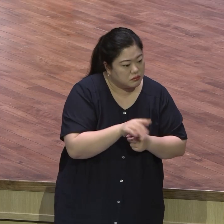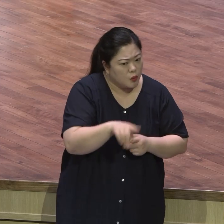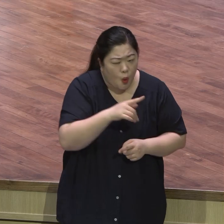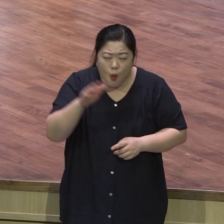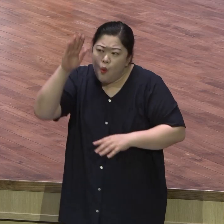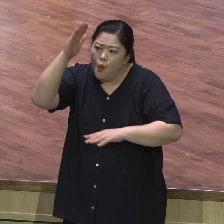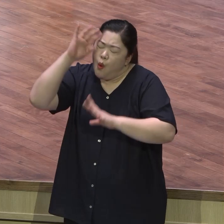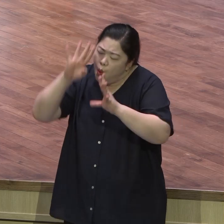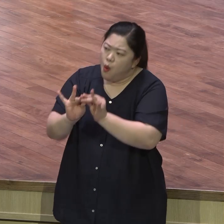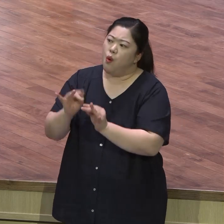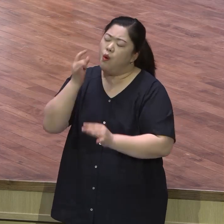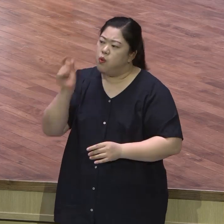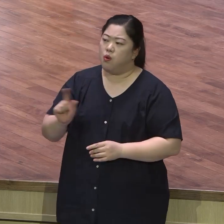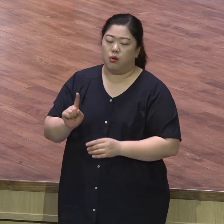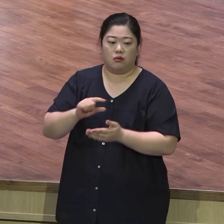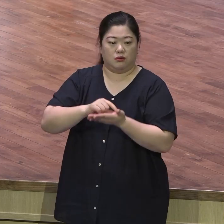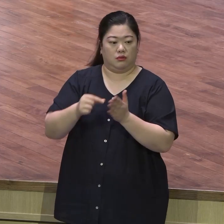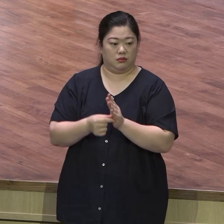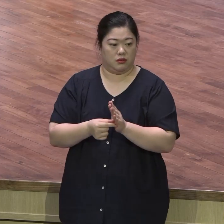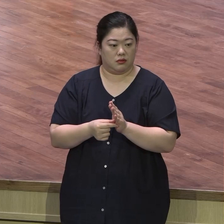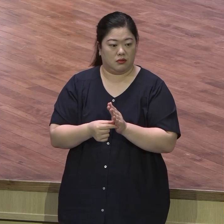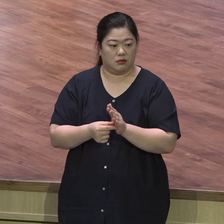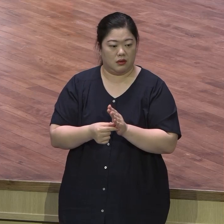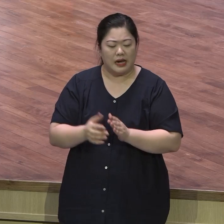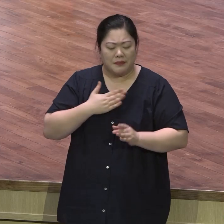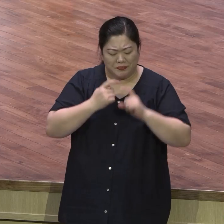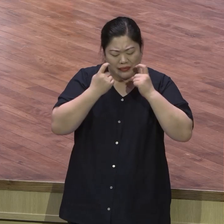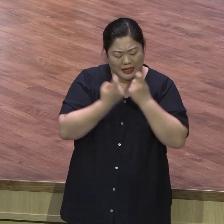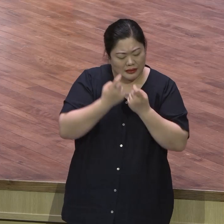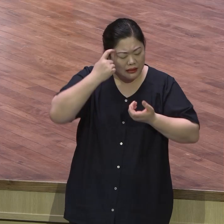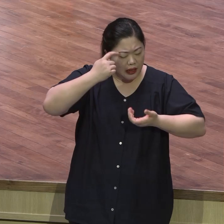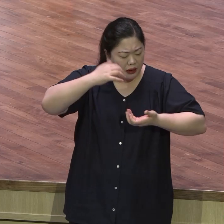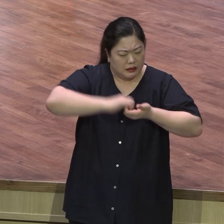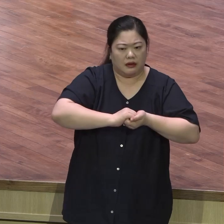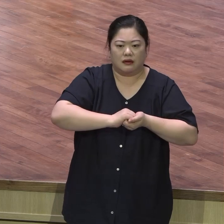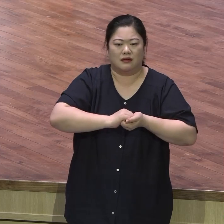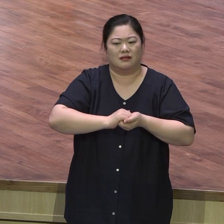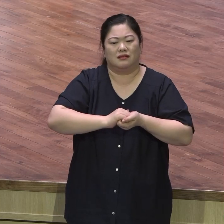나라고 하는 예털을 과감히 깨시기 바랍니다 나라는 예털